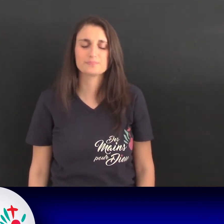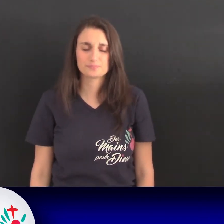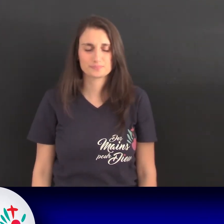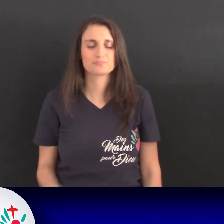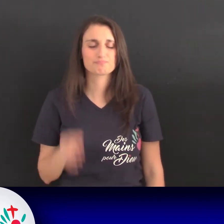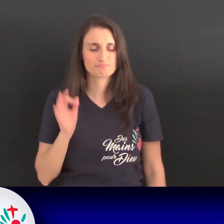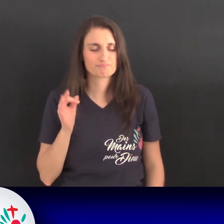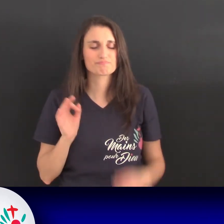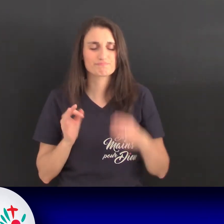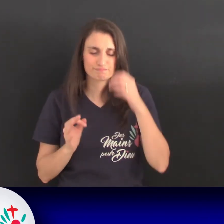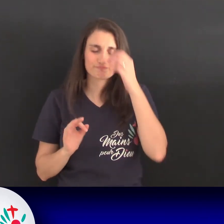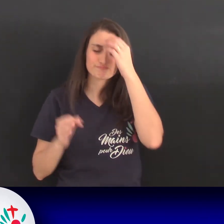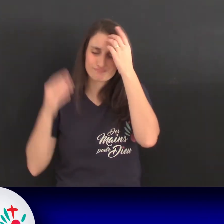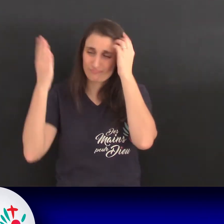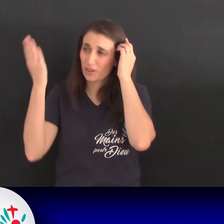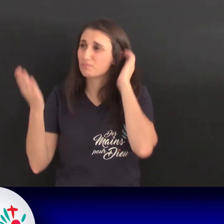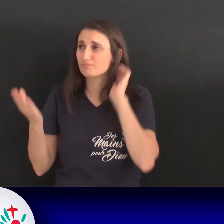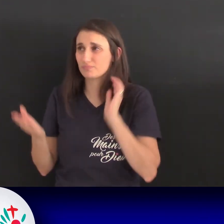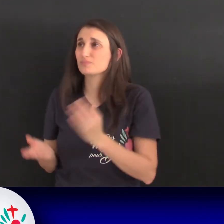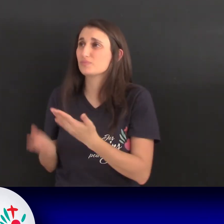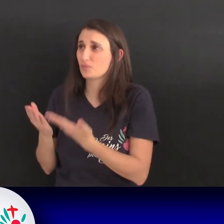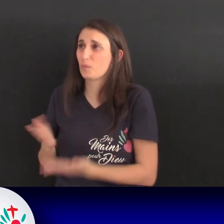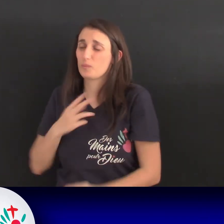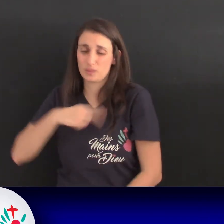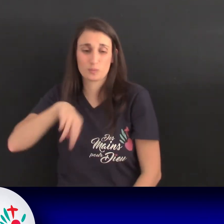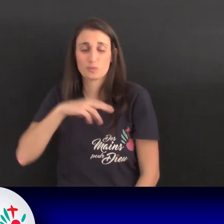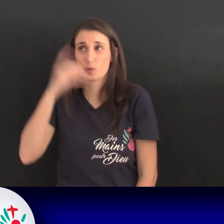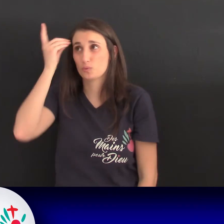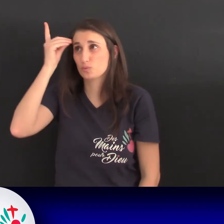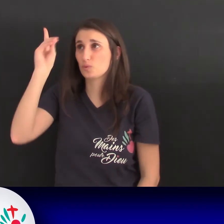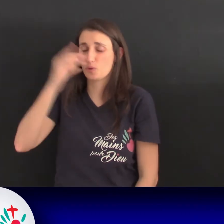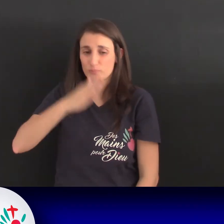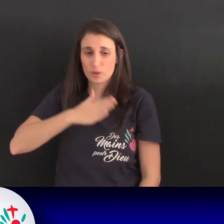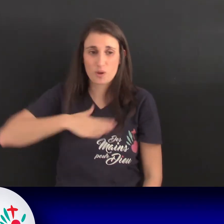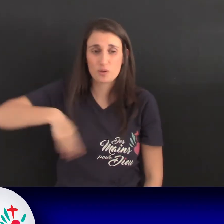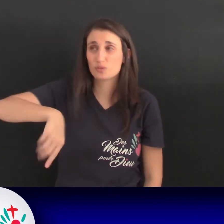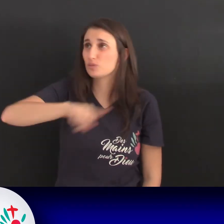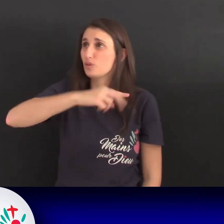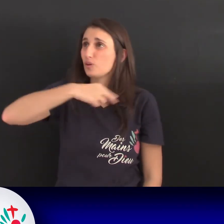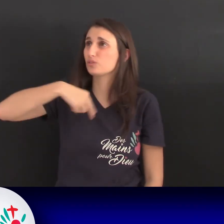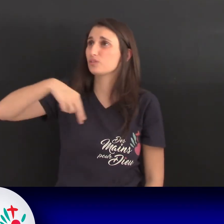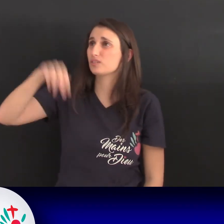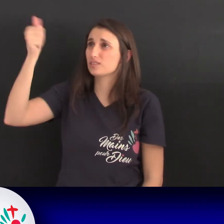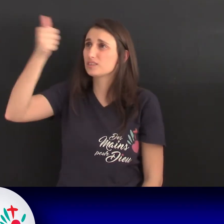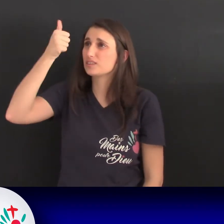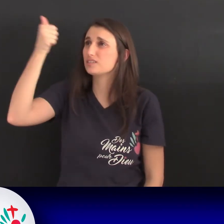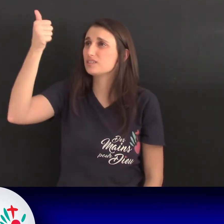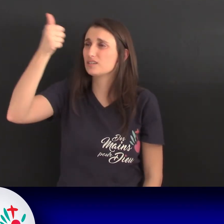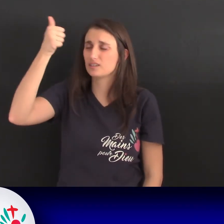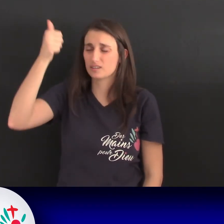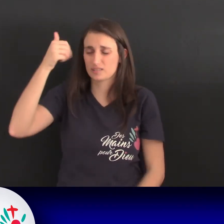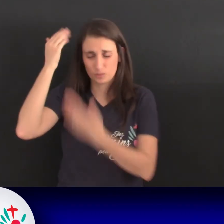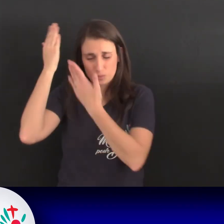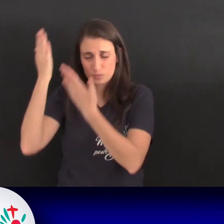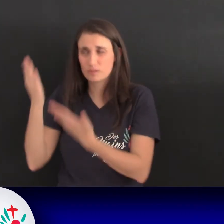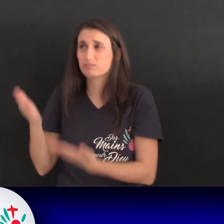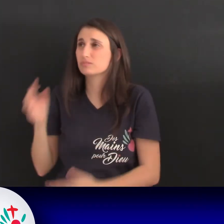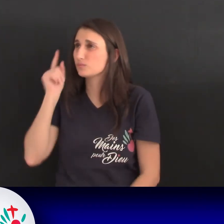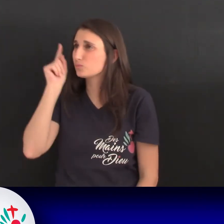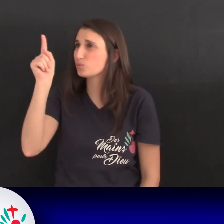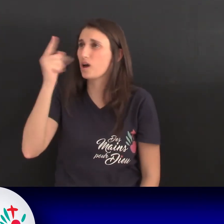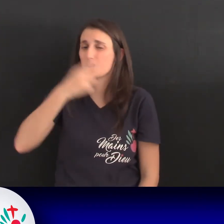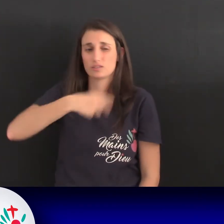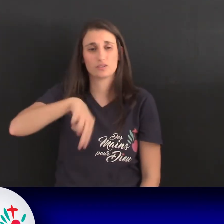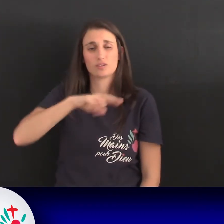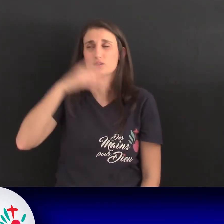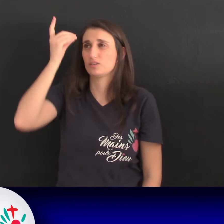Oui, alléluia, tu es notre Dieu, tu es notre Seigneur, alléluia. C'est toi notre Dieu,